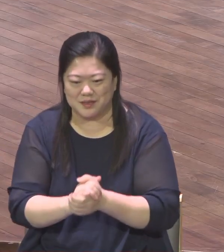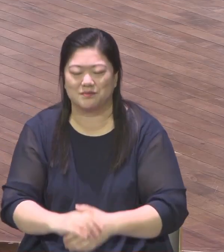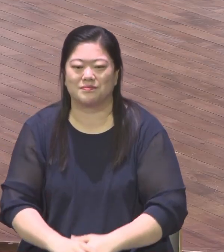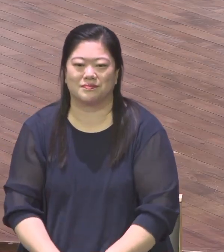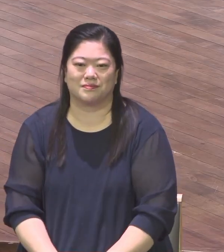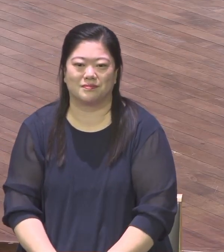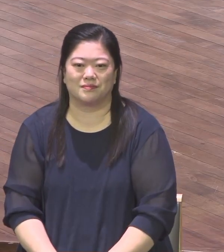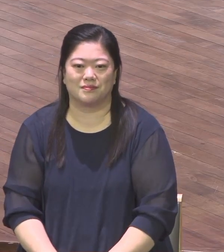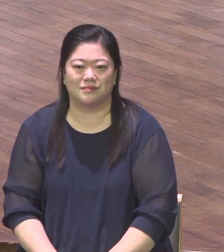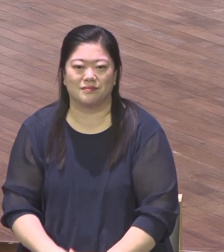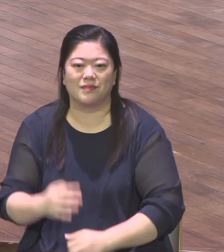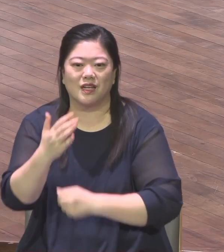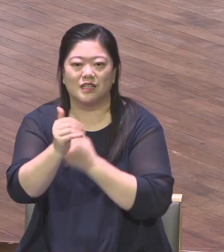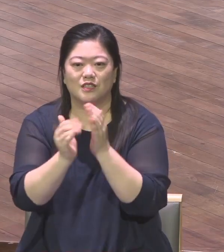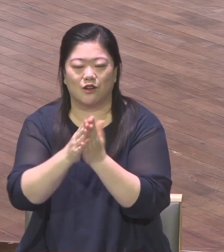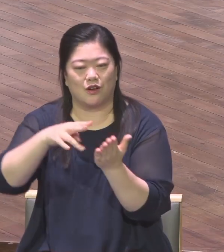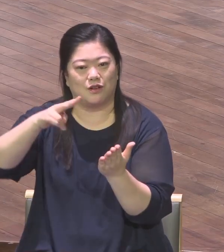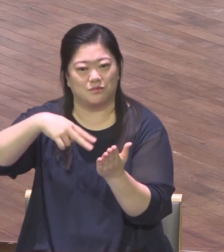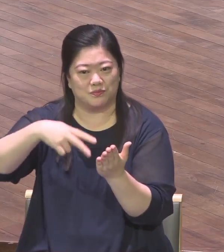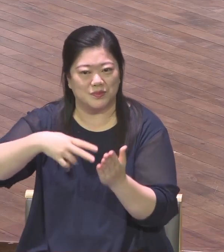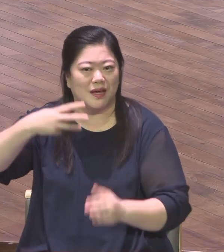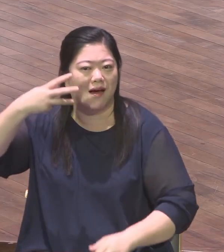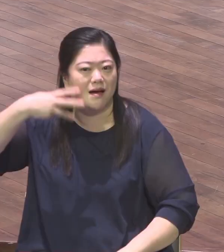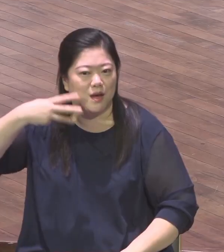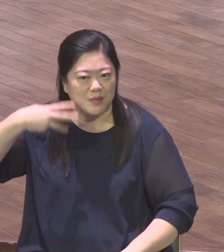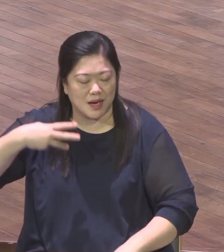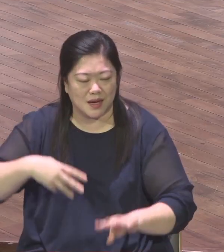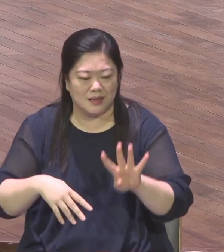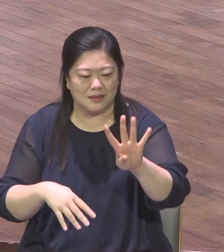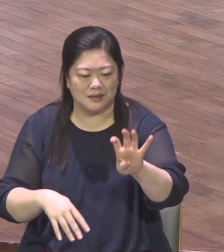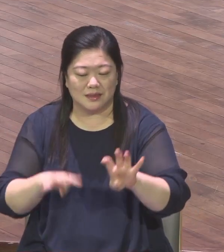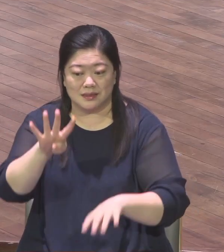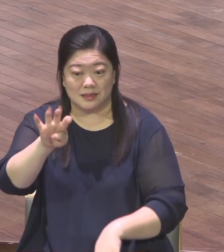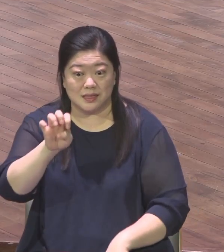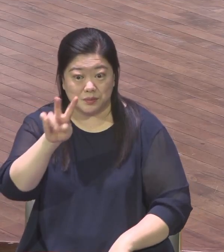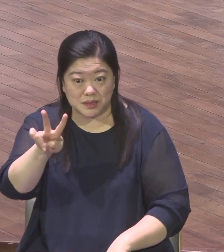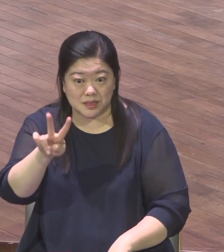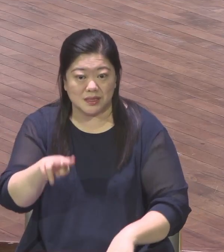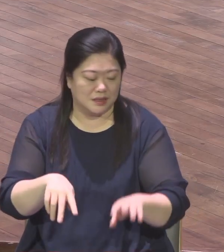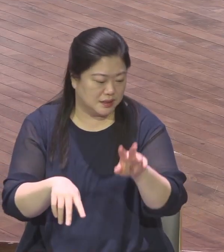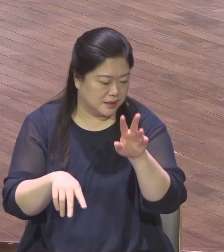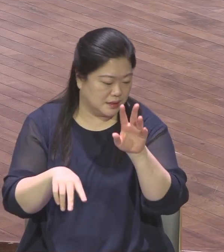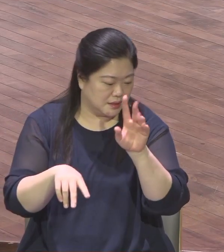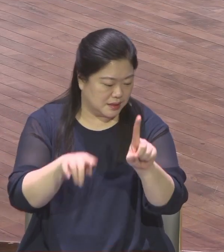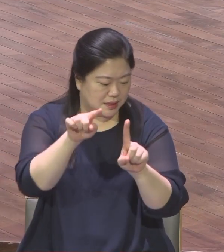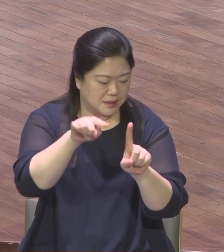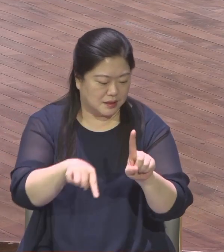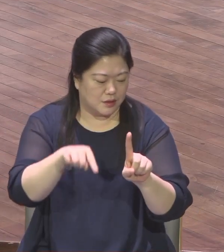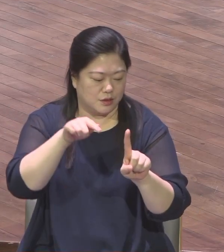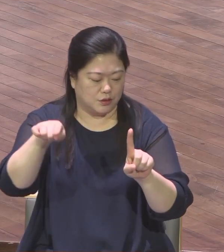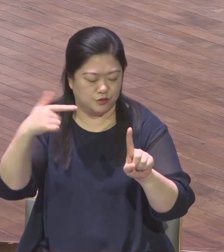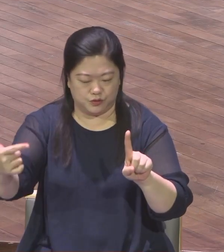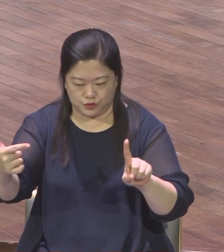예레미야 42장 1절로 6절까지 우리 한 절씩 교독을 하겠습니다.